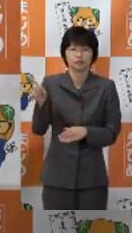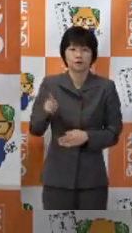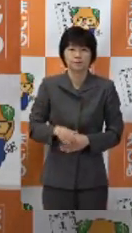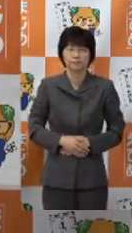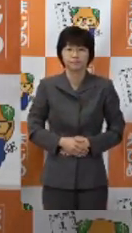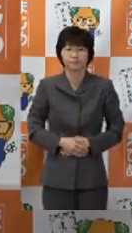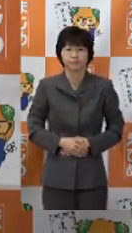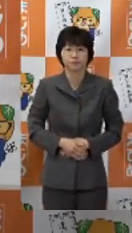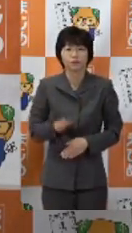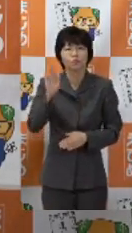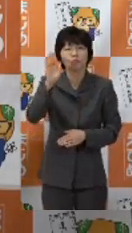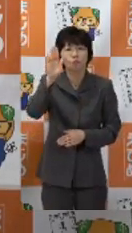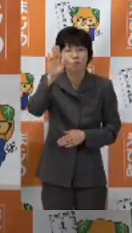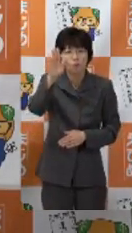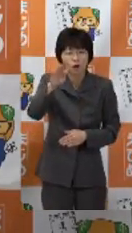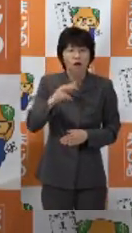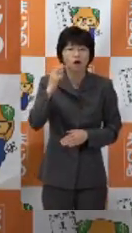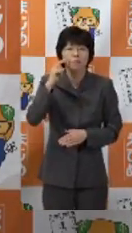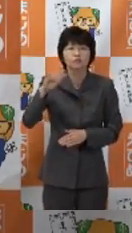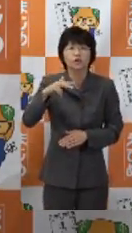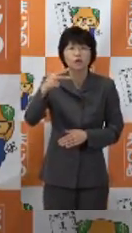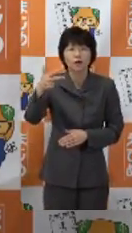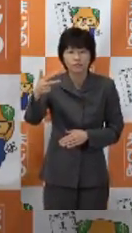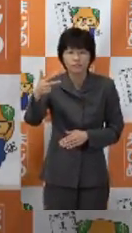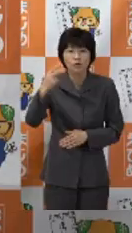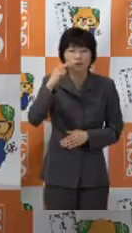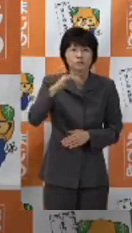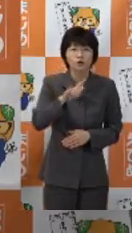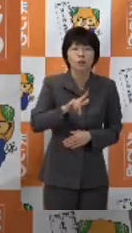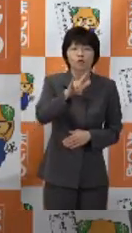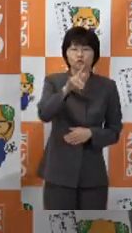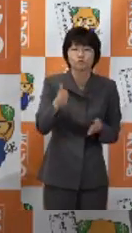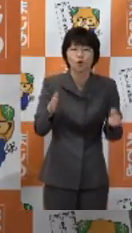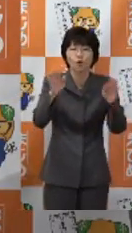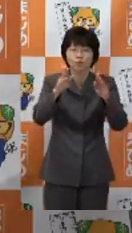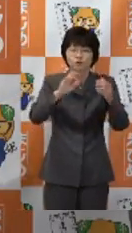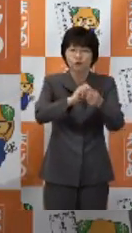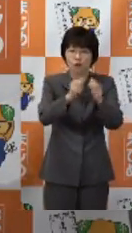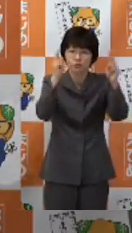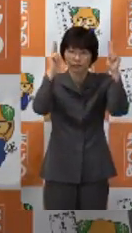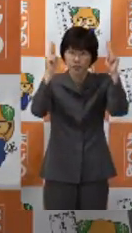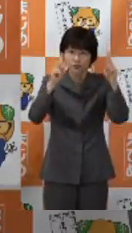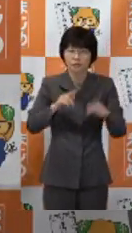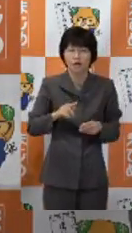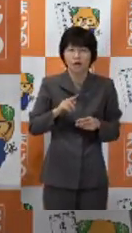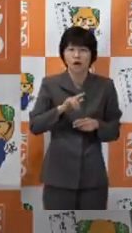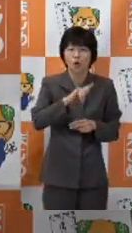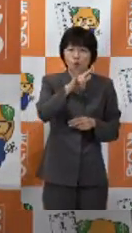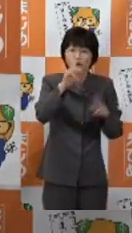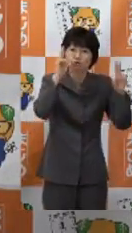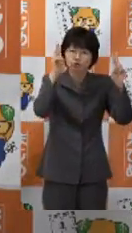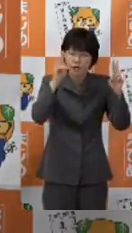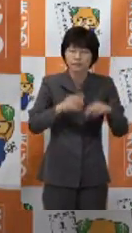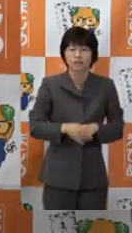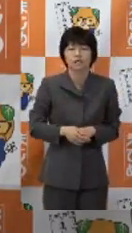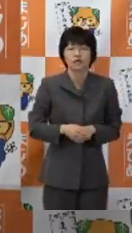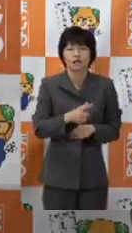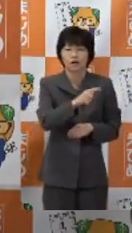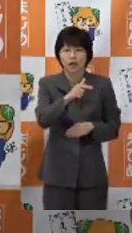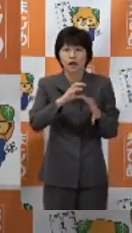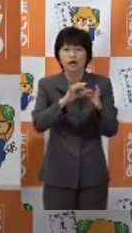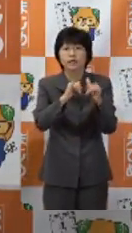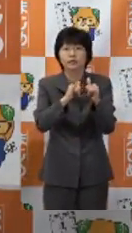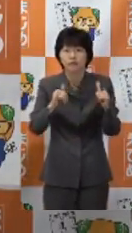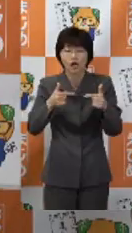のせないということで用意させていただきました公募はいい松山市松山空港という